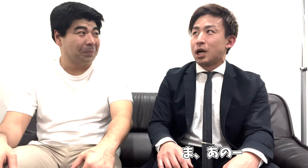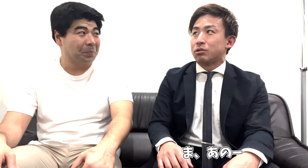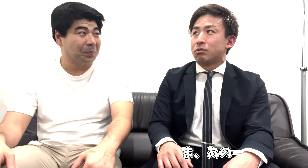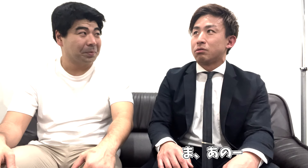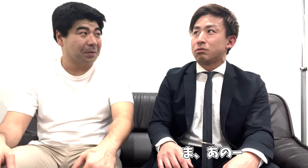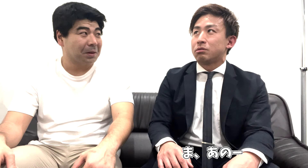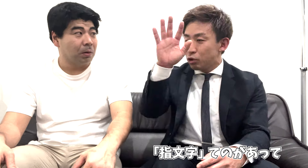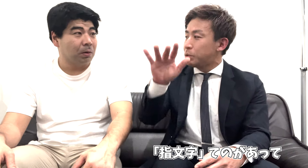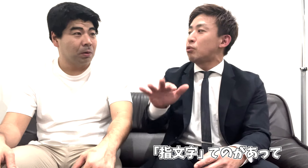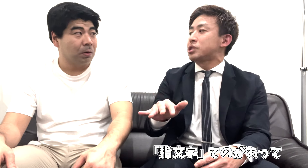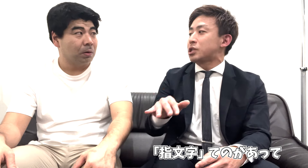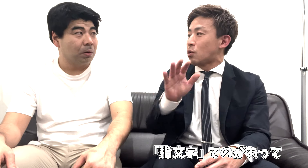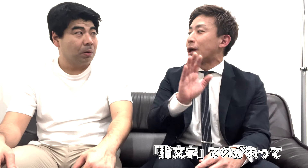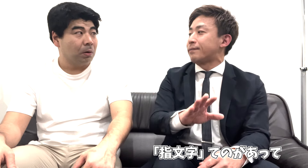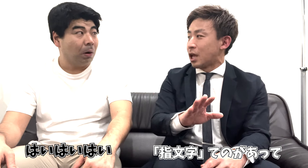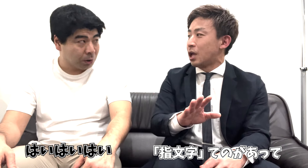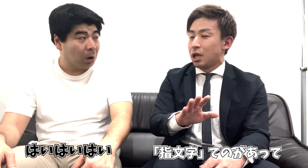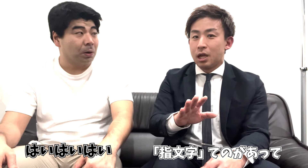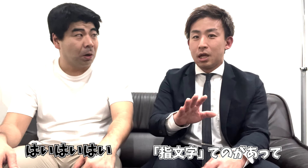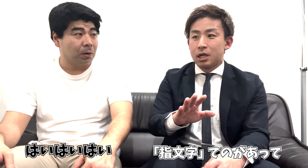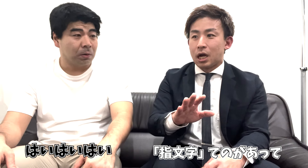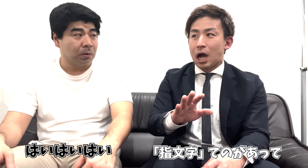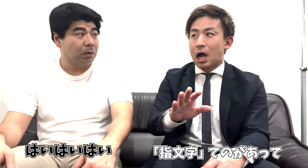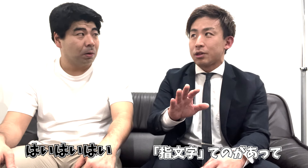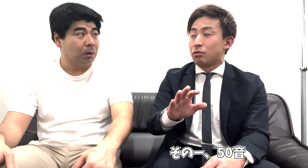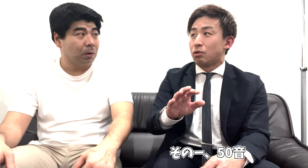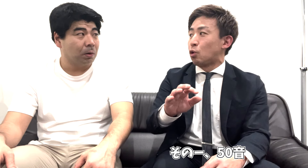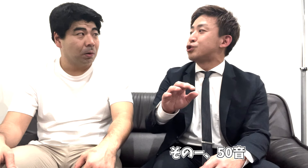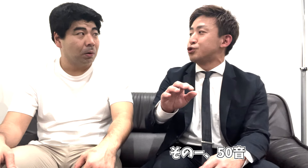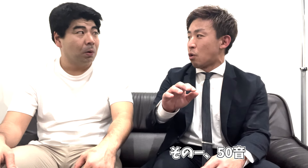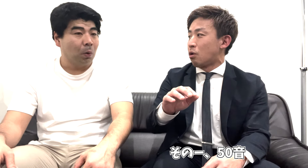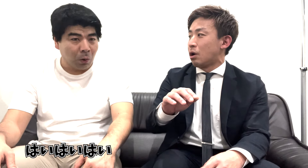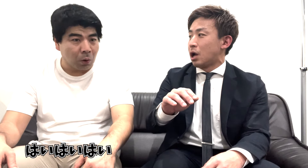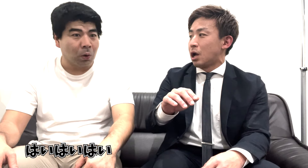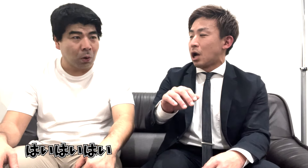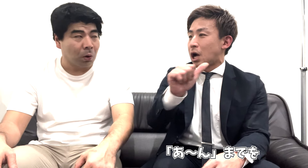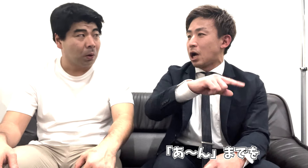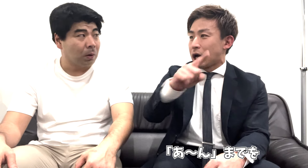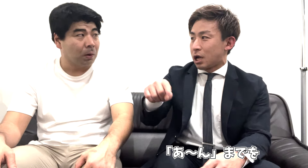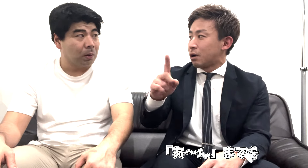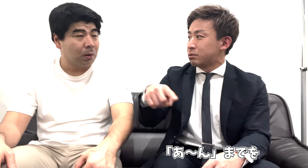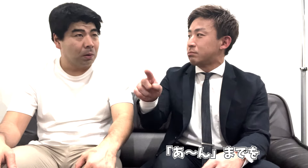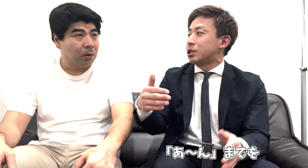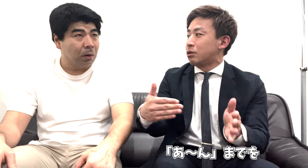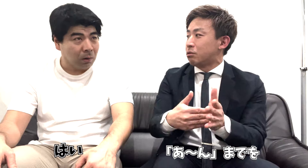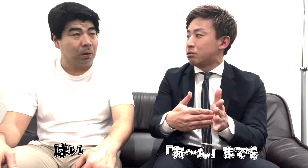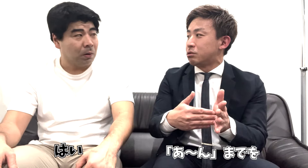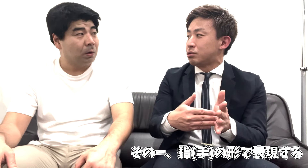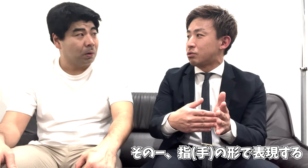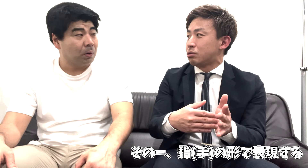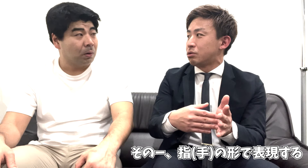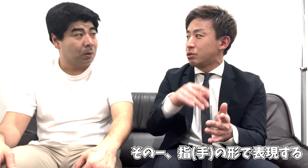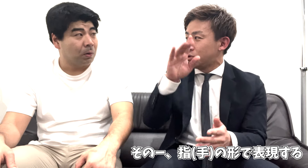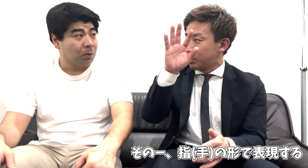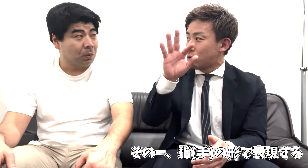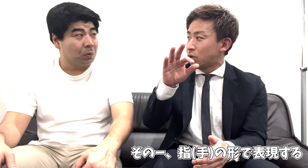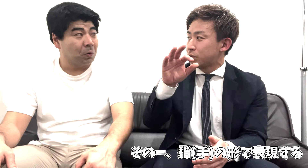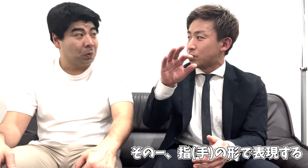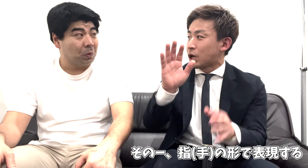の指文字ってのが、 はいはいはい、 その50音、 はいはいはい、 あからんまでを、はい、その指のその形